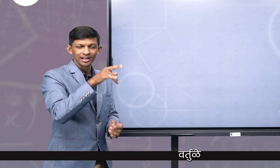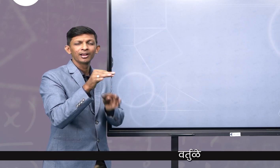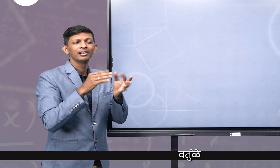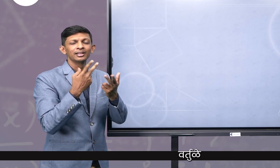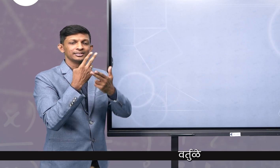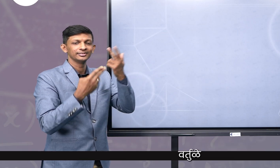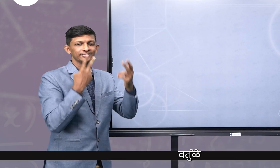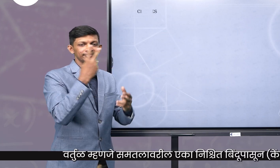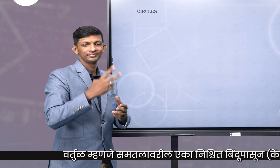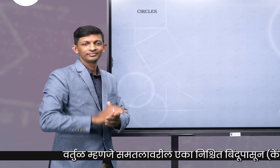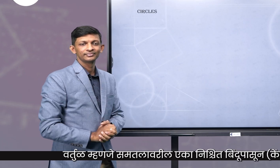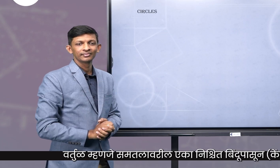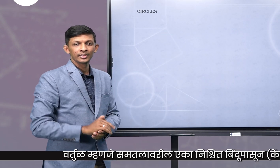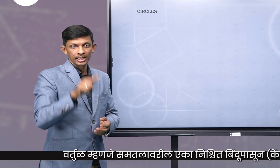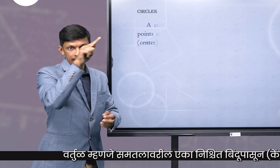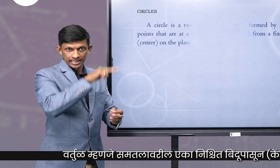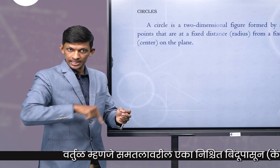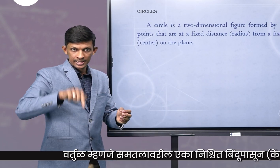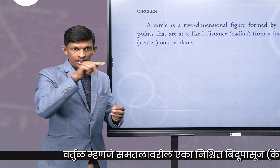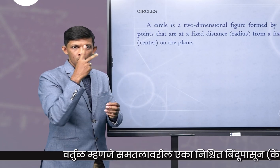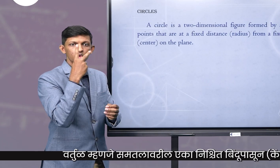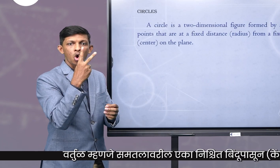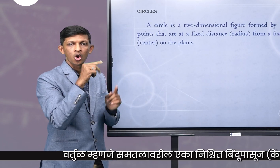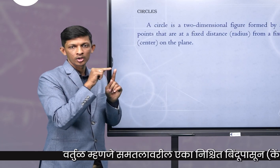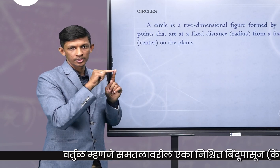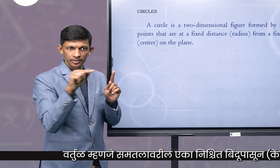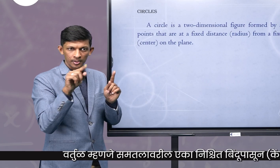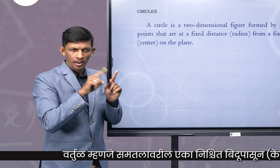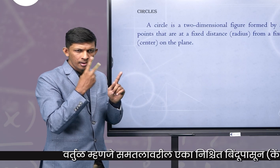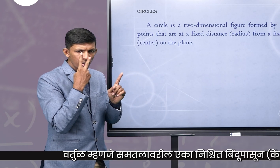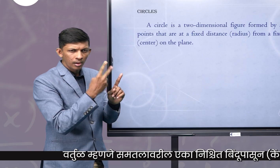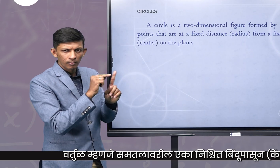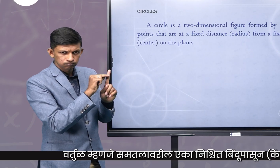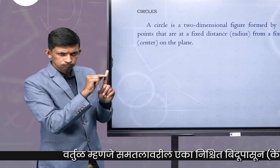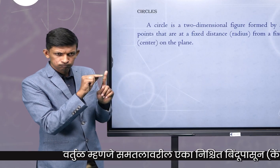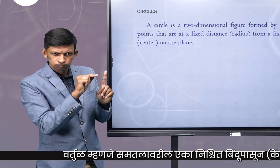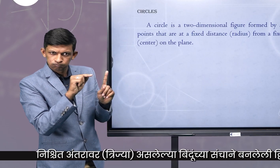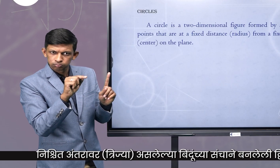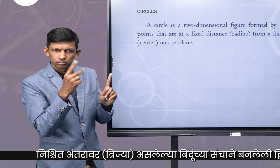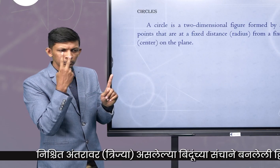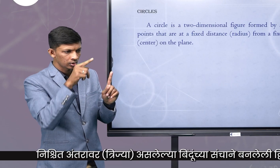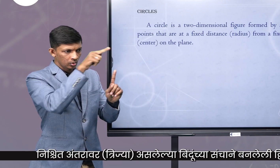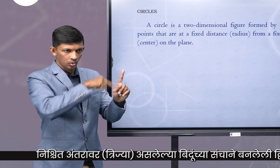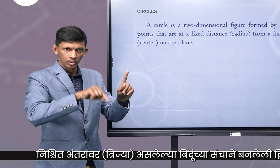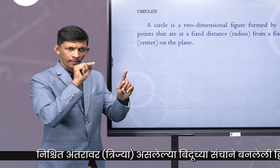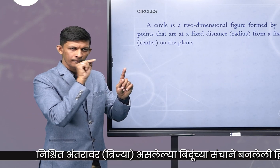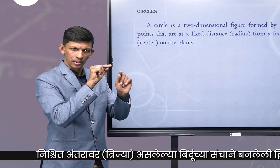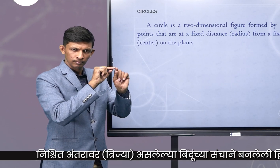वर्तुळे. वर्तुळ म्हणजे समतलावरील एक निश्चित बिंदूपासून म्हणजे केंद्रापासून निश्चित अंतरावर त्रिज्या